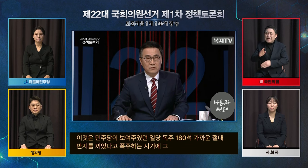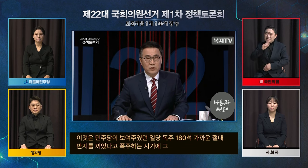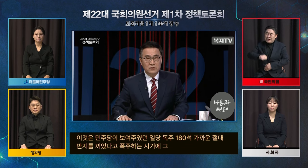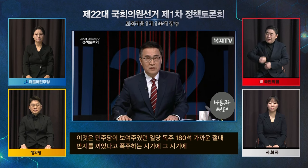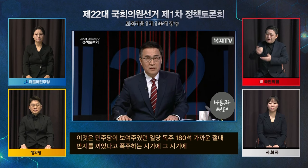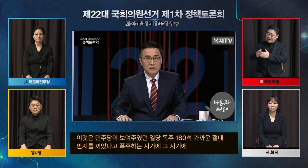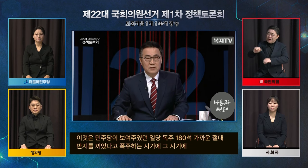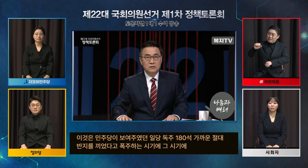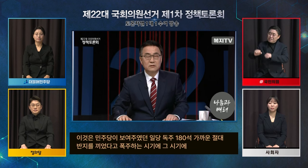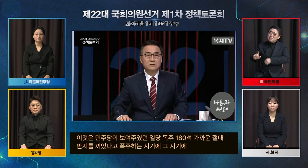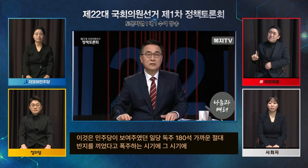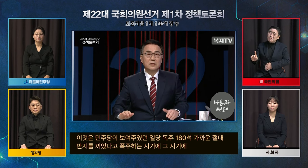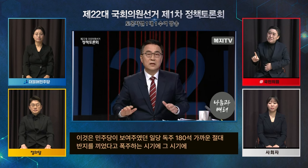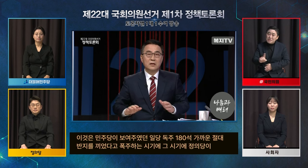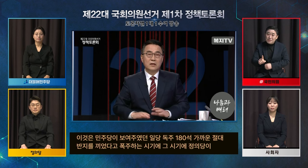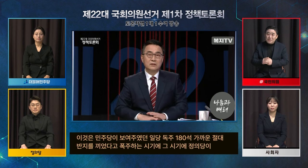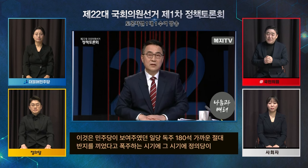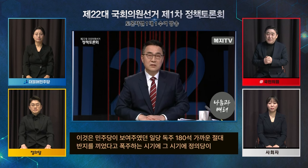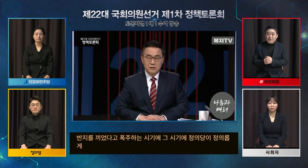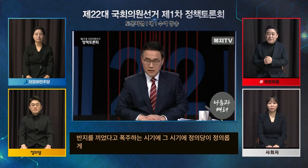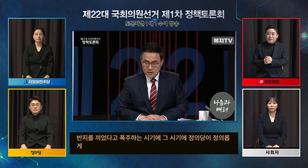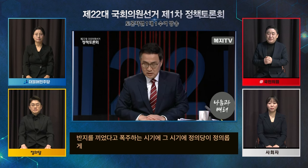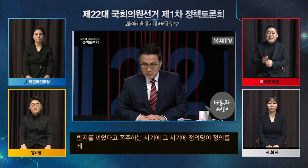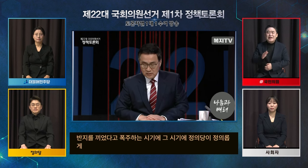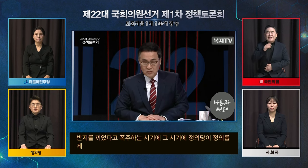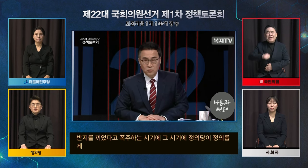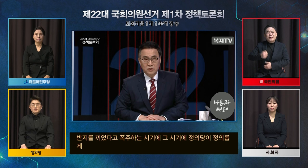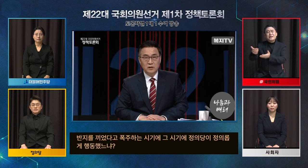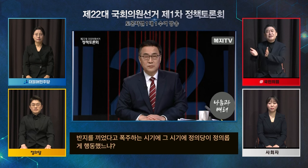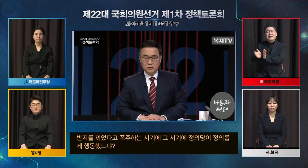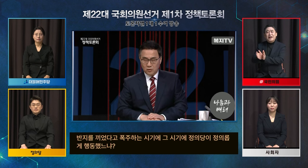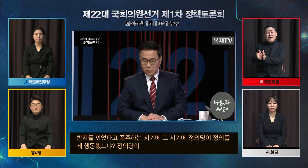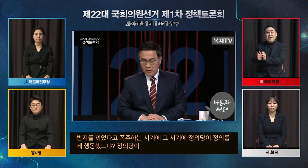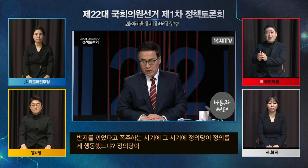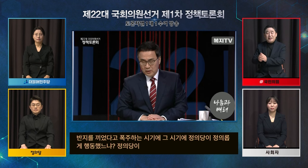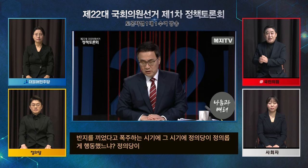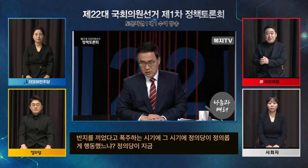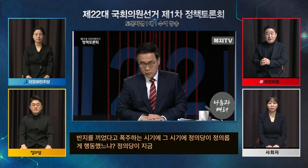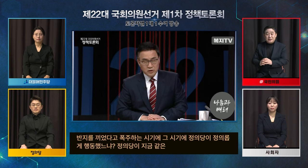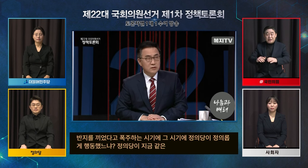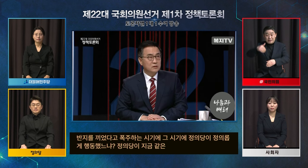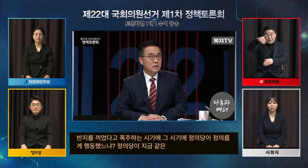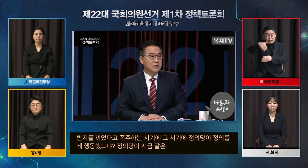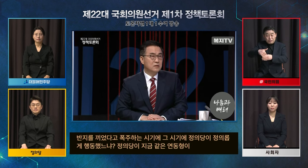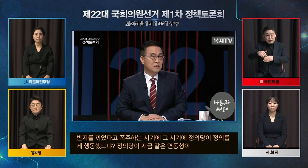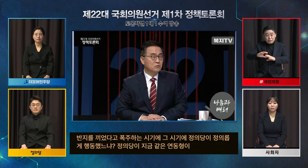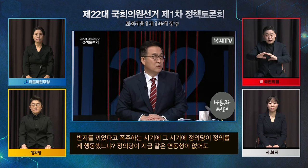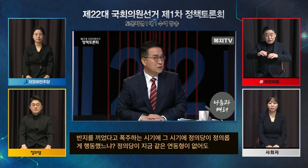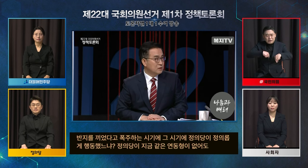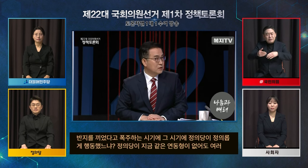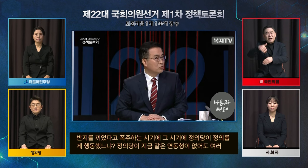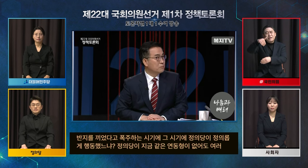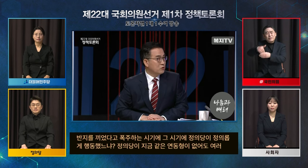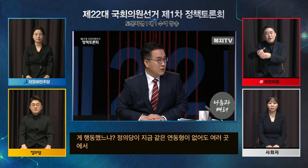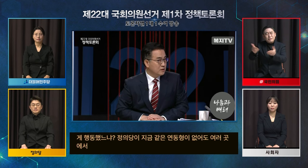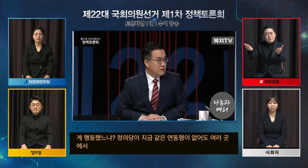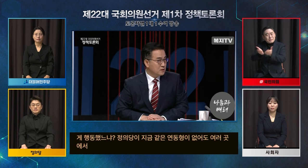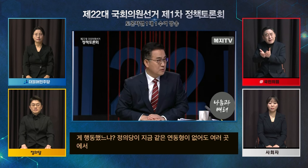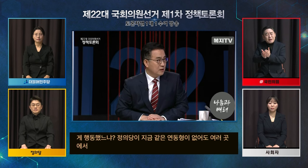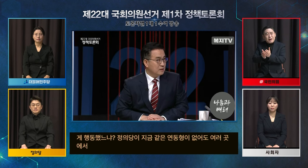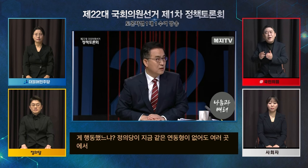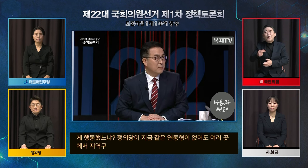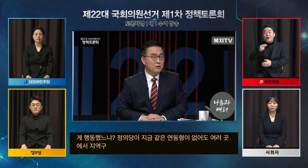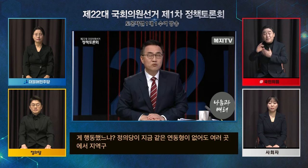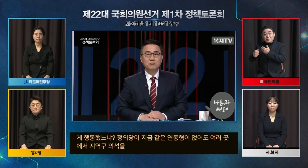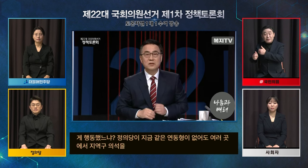정의롭게 행동했느냐. 저는 그런데 정의당이 지금 같은 연동이 없어도 여러 곳에서 지역구 의석을 스스로 배출한 적이